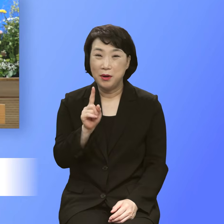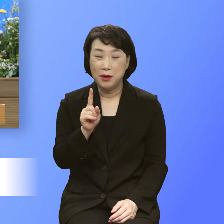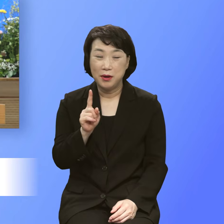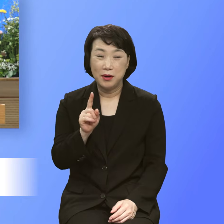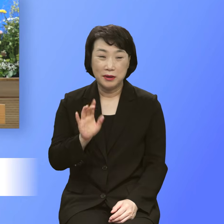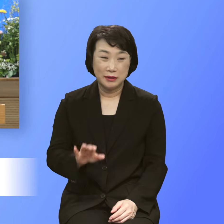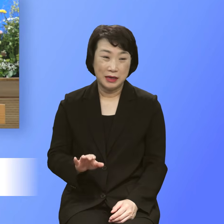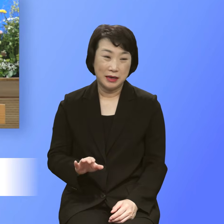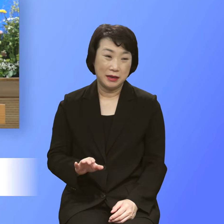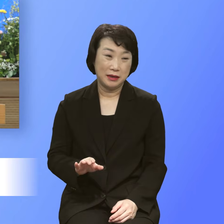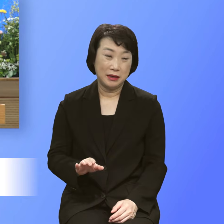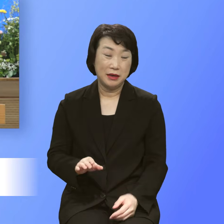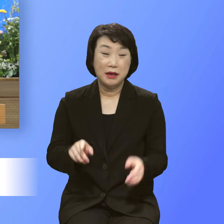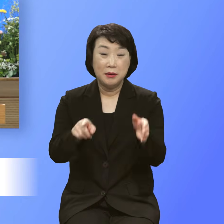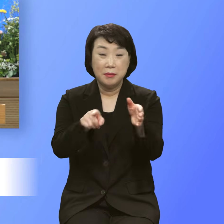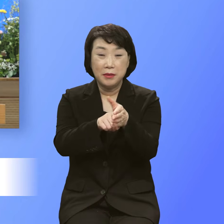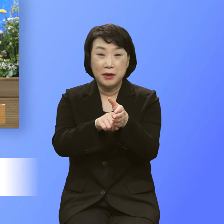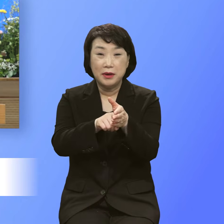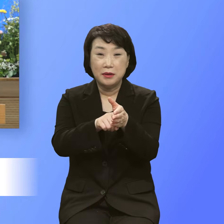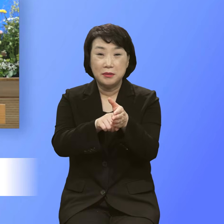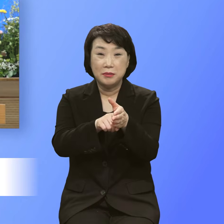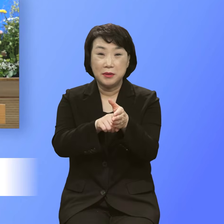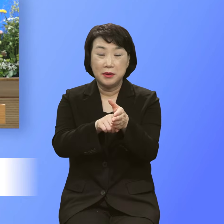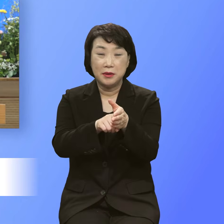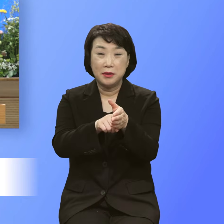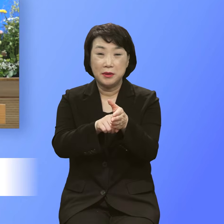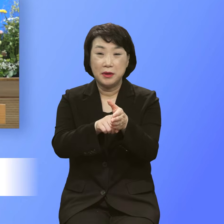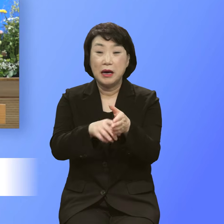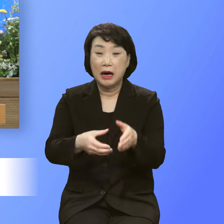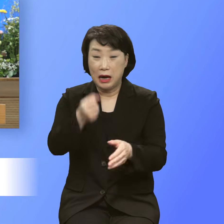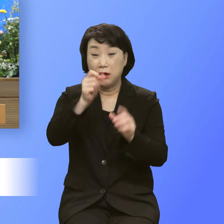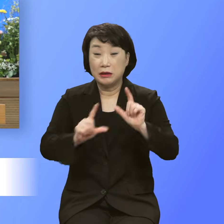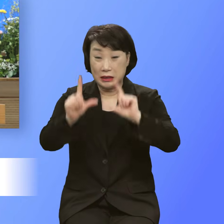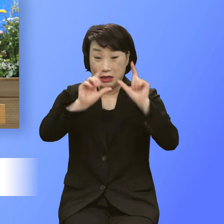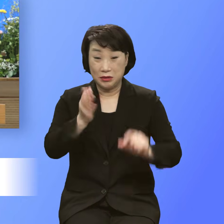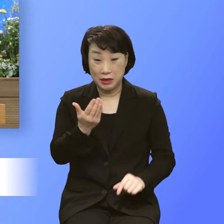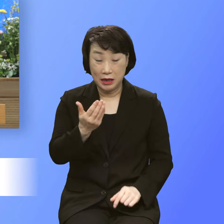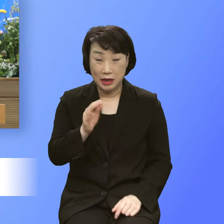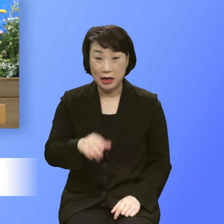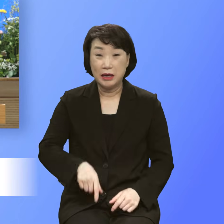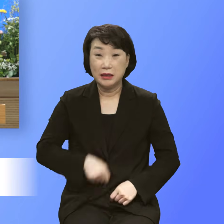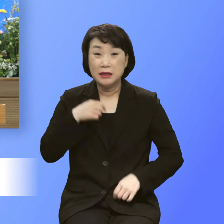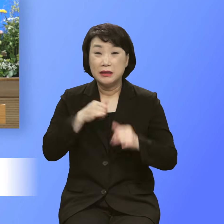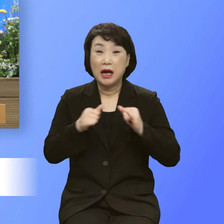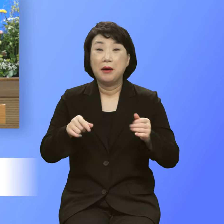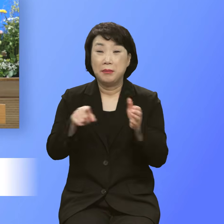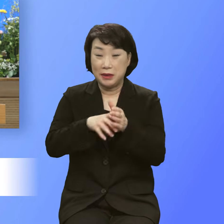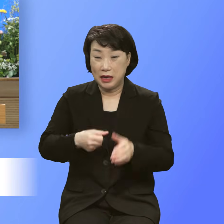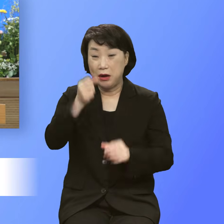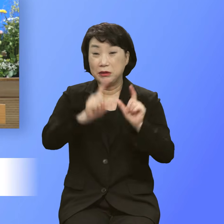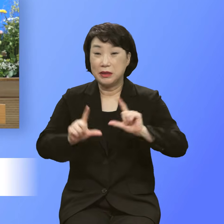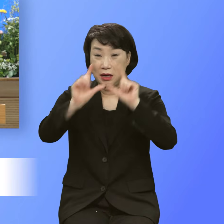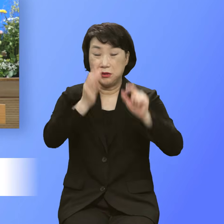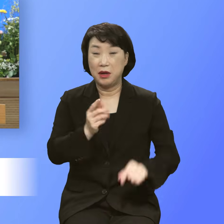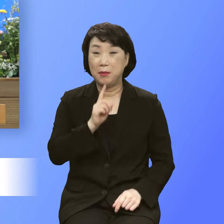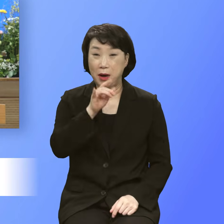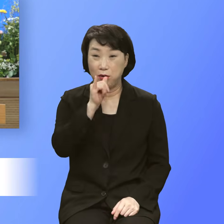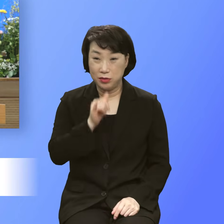야, 믿음은 믿음으로 살아야 되고 의는 믿음으로 살아야 돼.